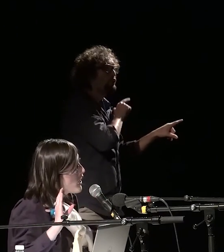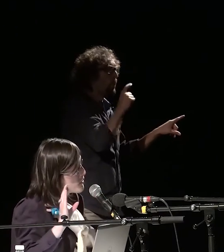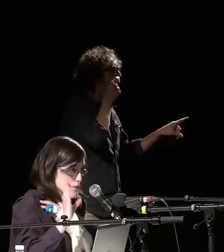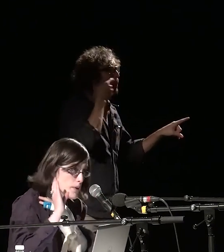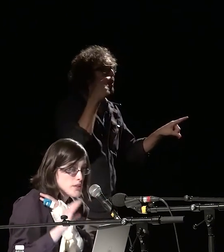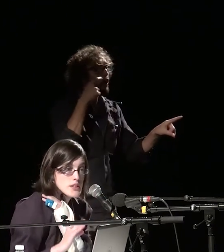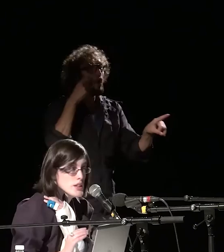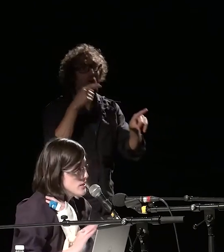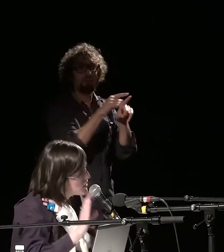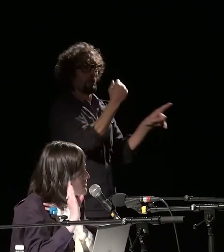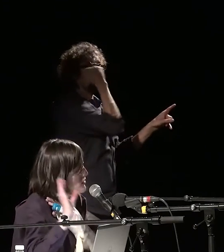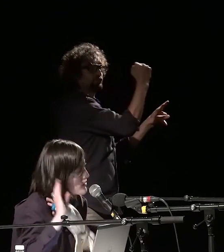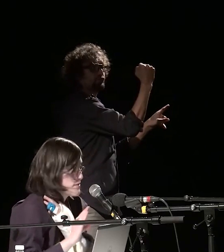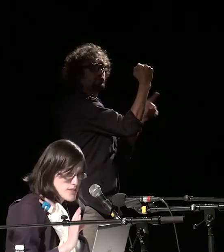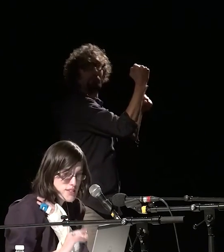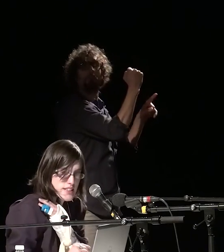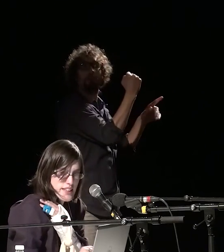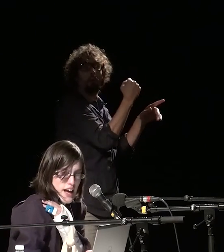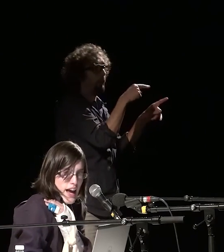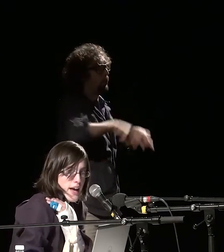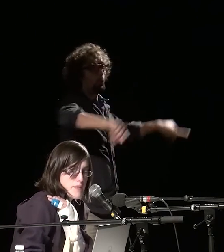c'est humain. Ah, c'est humain.